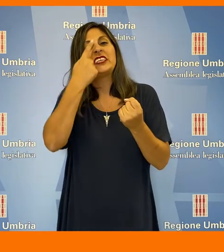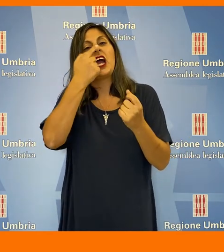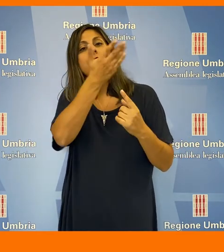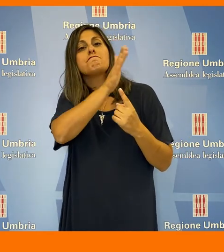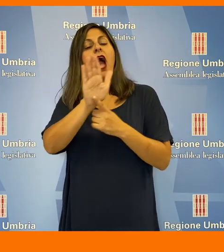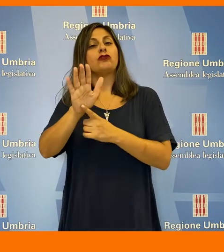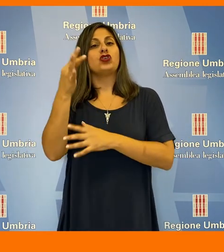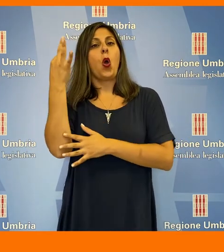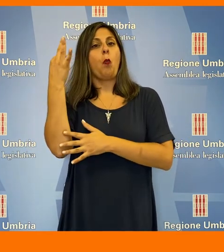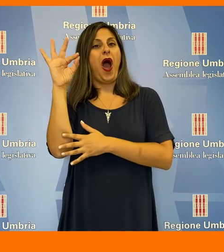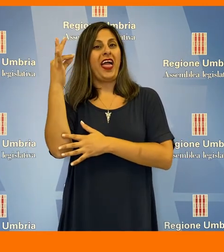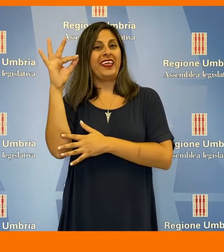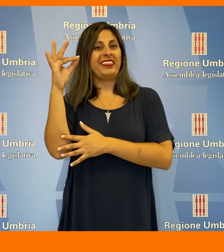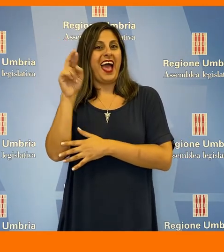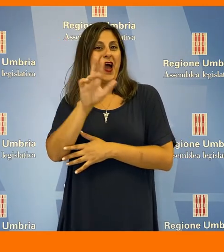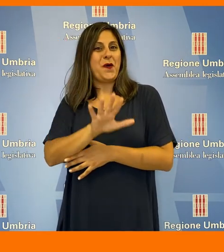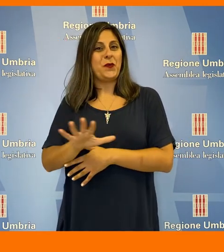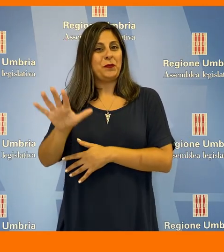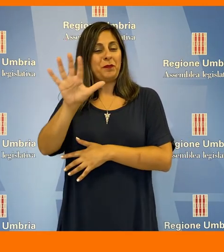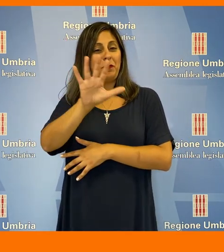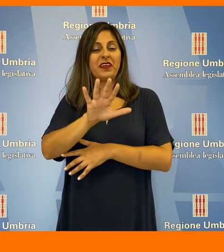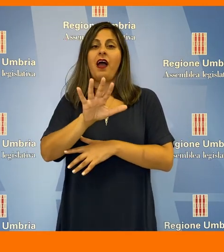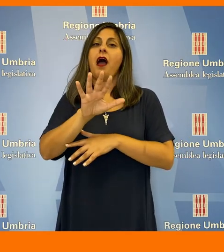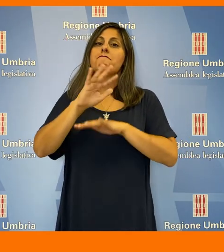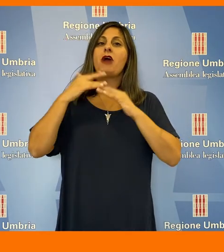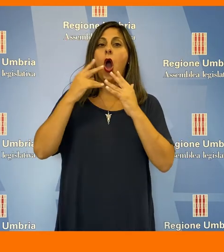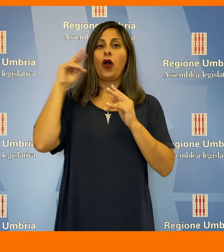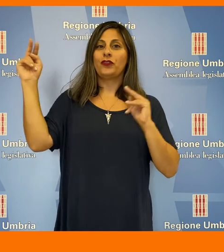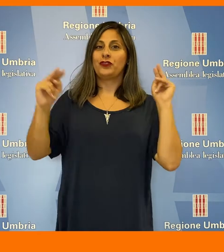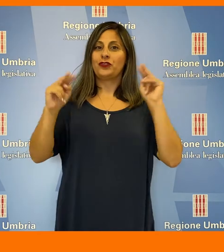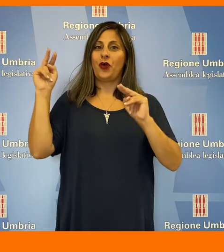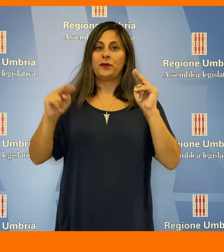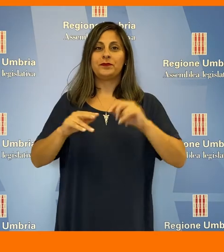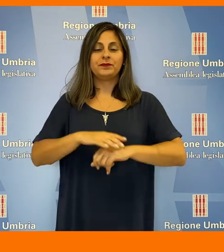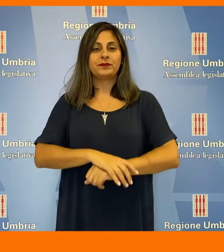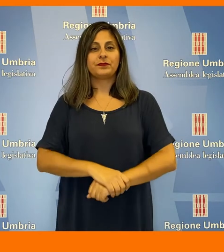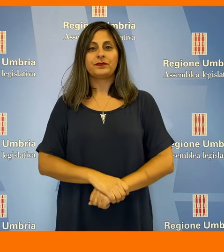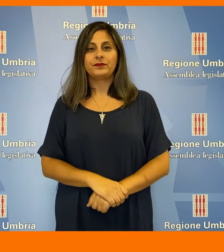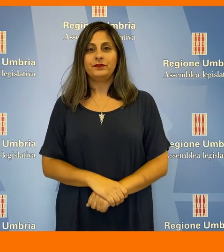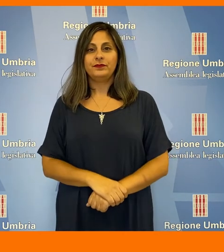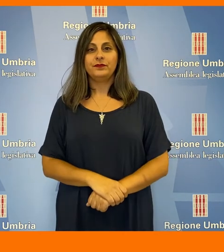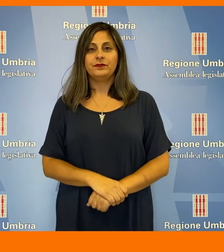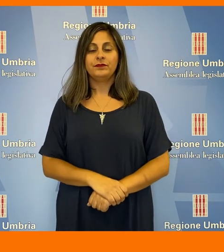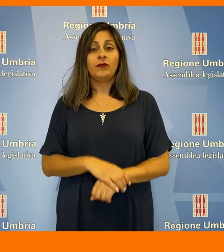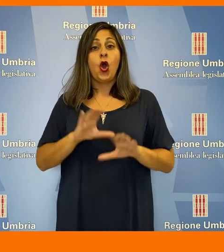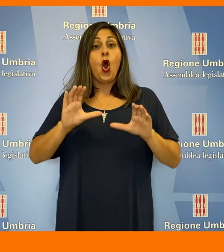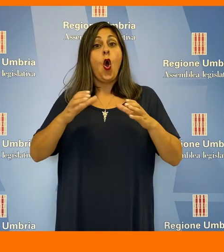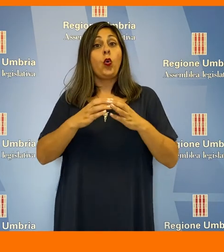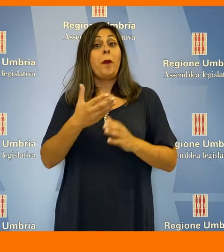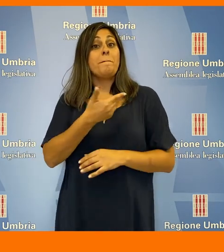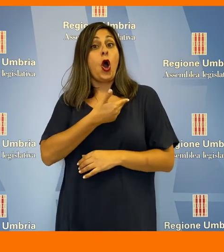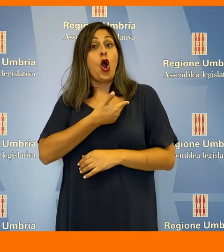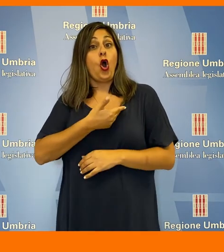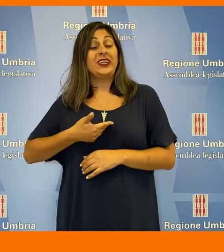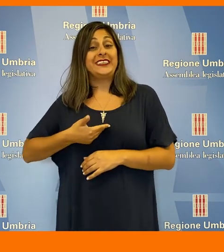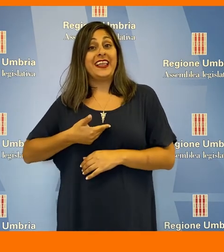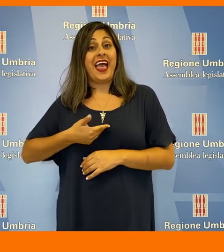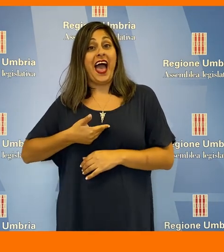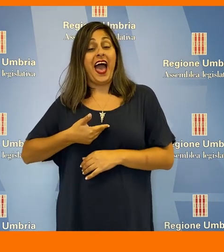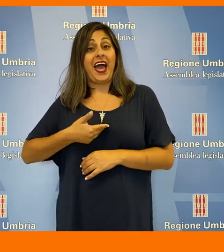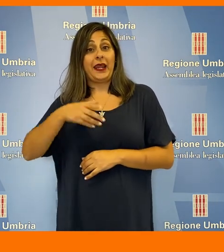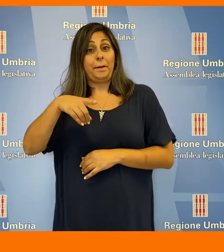ulteriormente l'immagine di qualità dell'Umbria nel mondo. Il gruppo consiliare